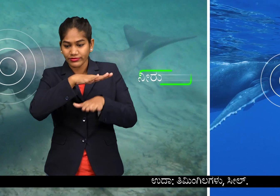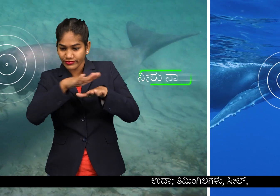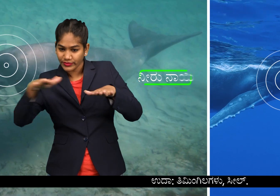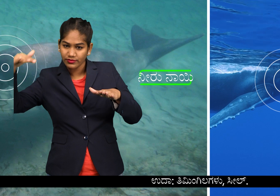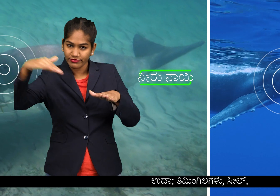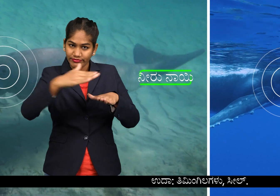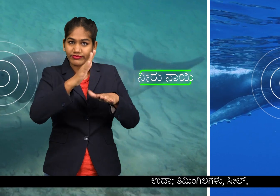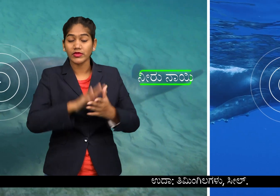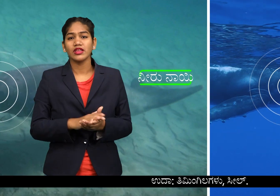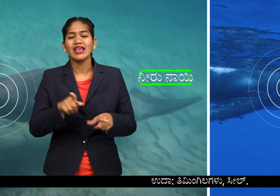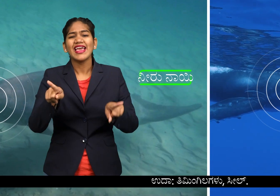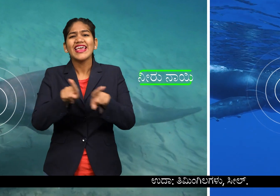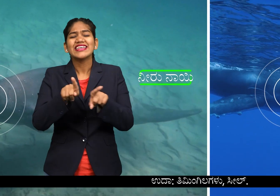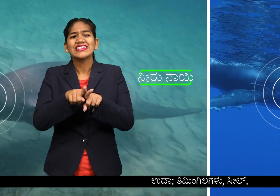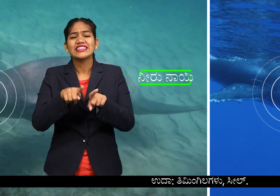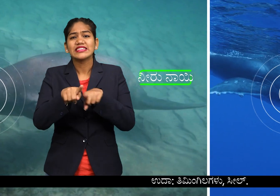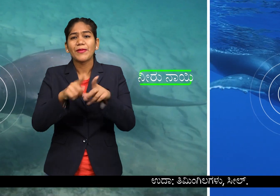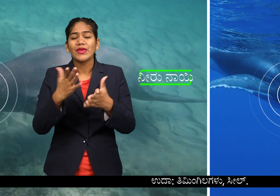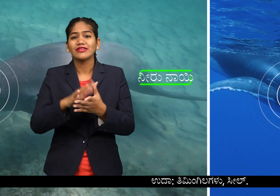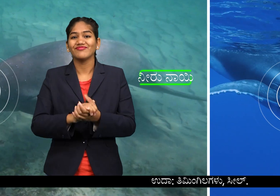ಉದಾಹರಣೆಗೆ ತಿಮಿಂಗಿಲಗಳು, ಸೀಲ್.